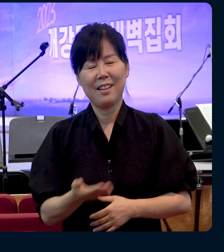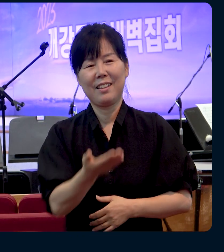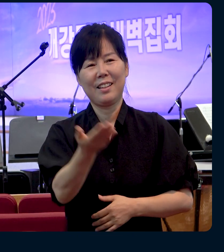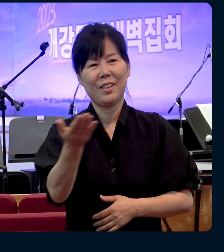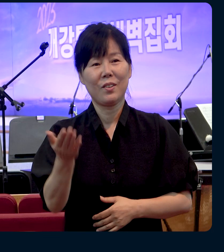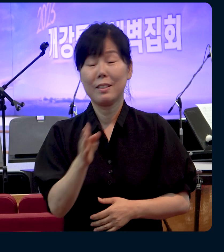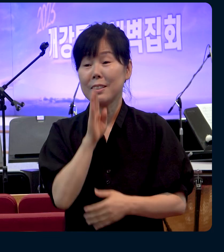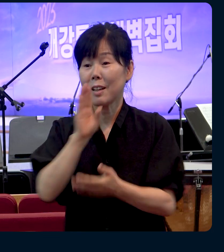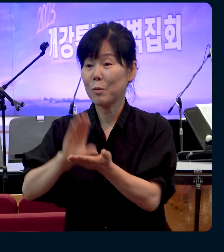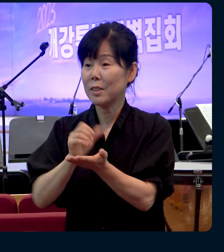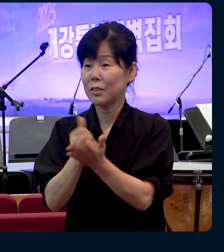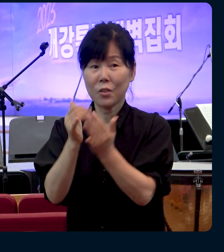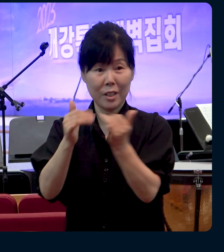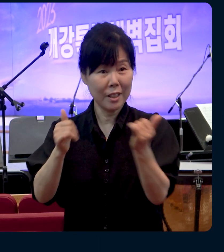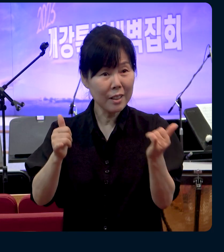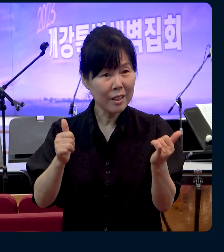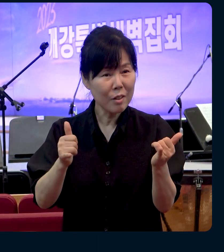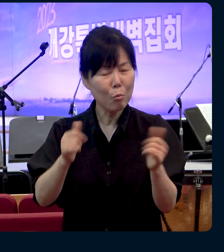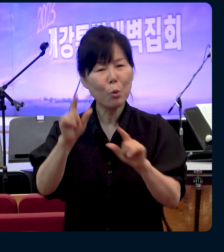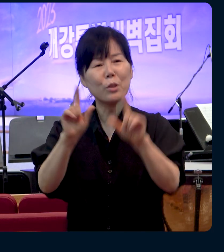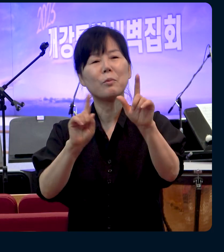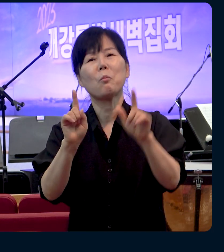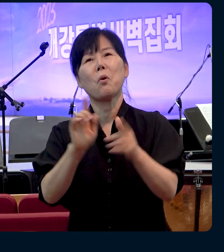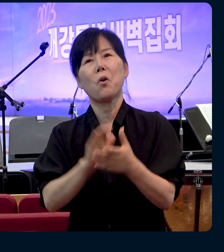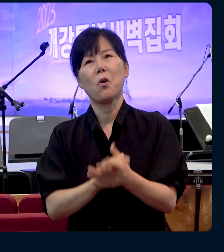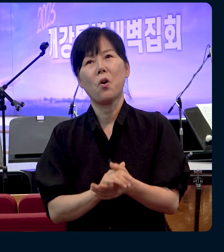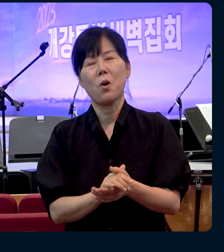여러분, 참된 그리스도인들은